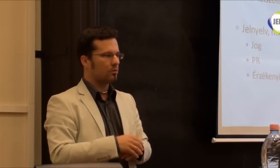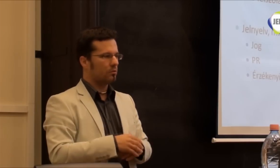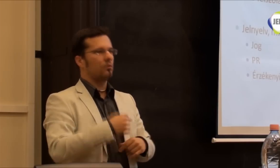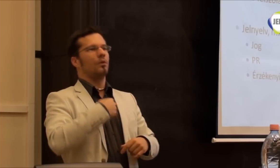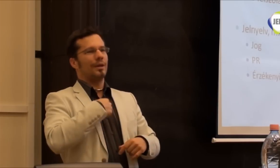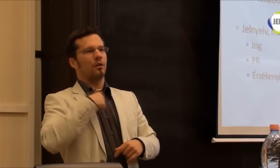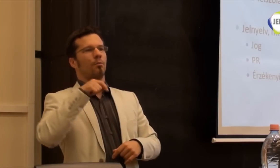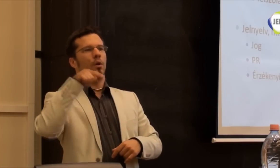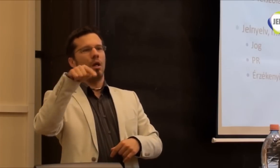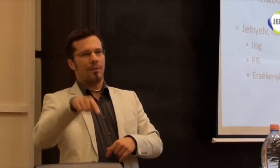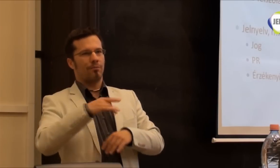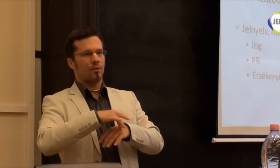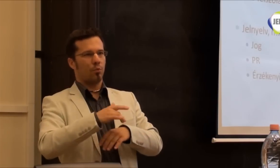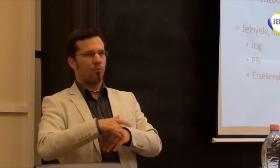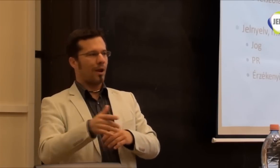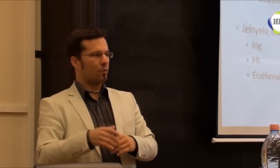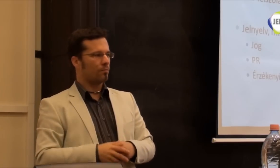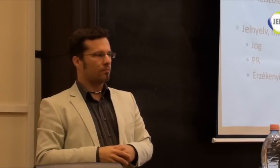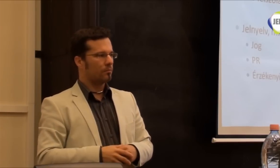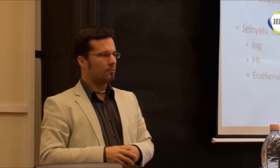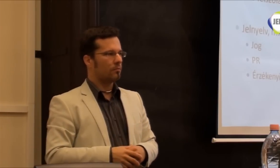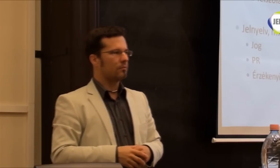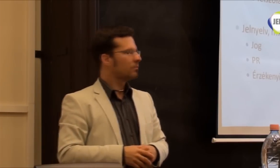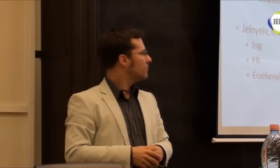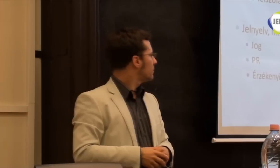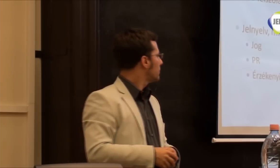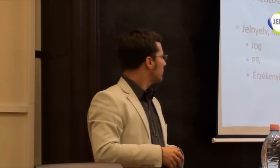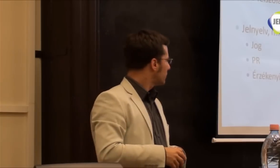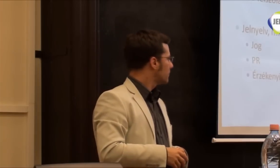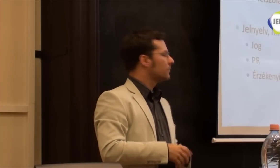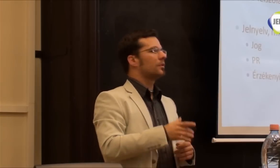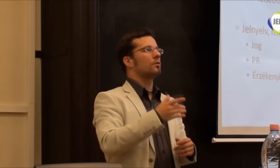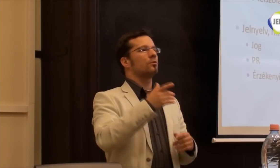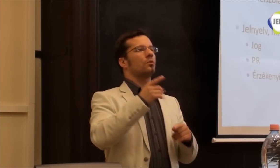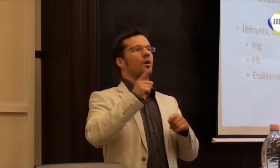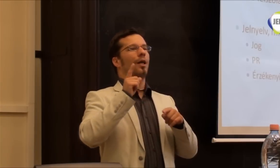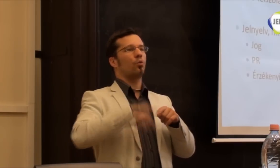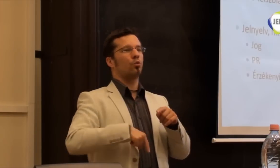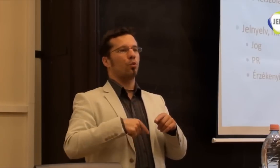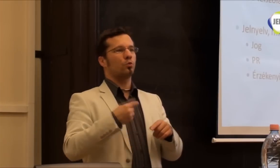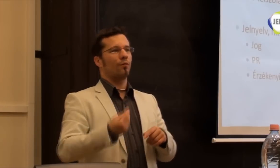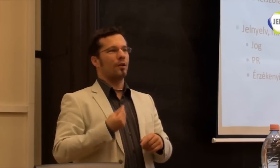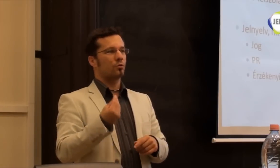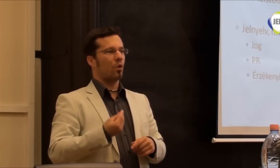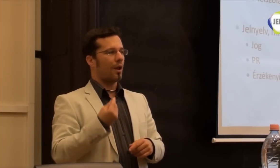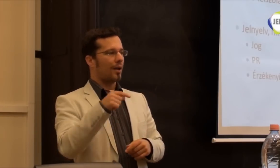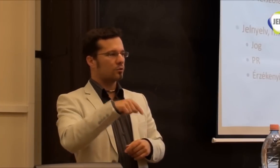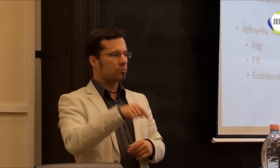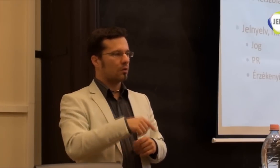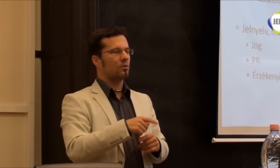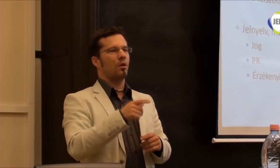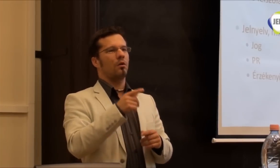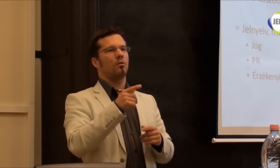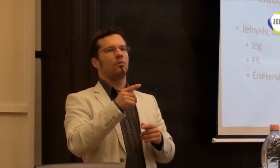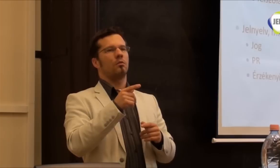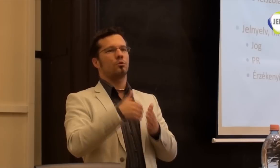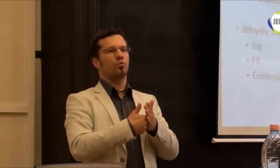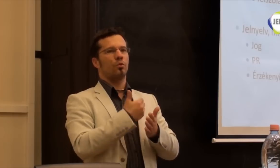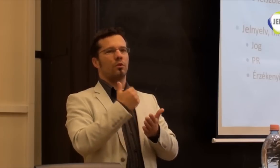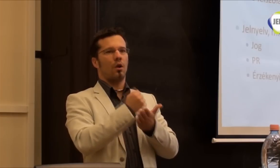arról, hogy mi a jelnyelv, hogyan élünk. Én ugyanezt a parlamentben próbálom megtenni. A legutóbbi felszólalásomban